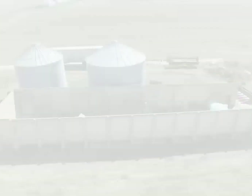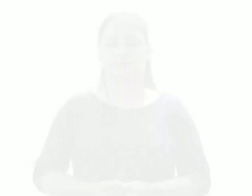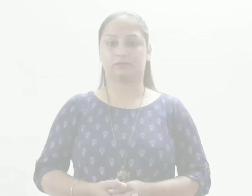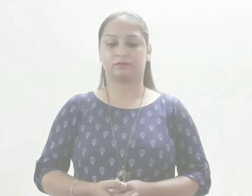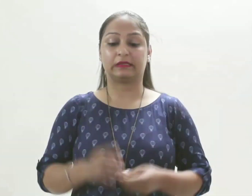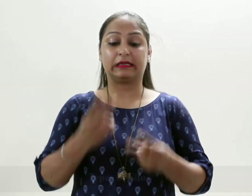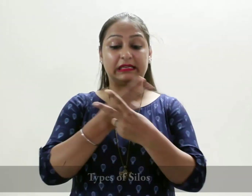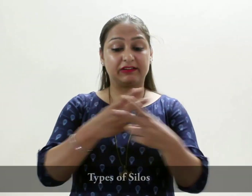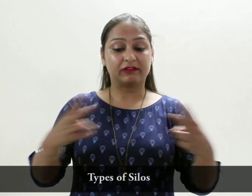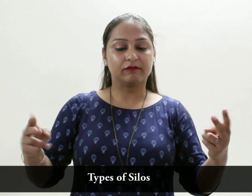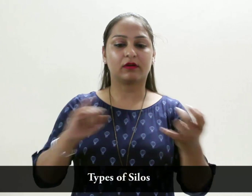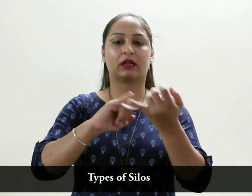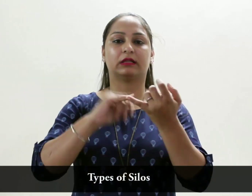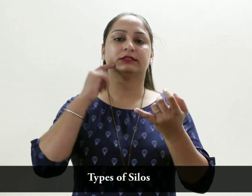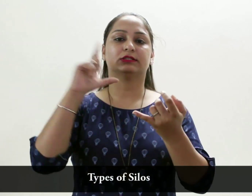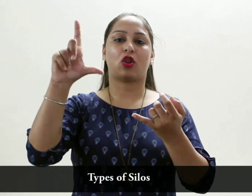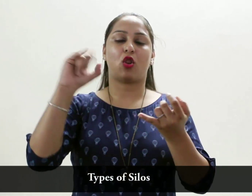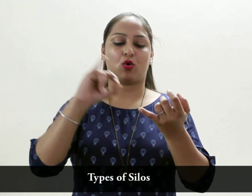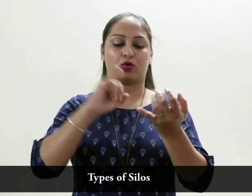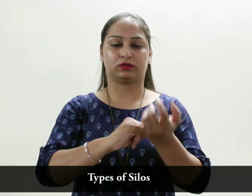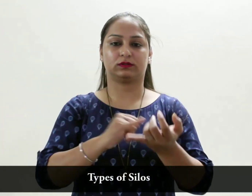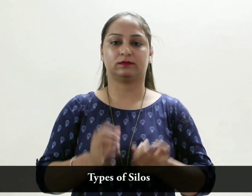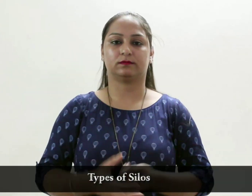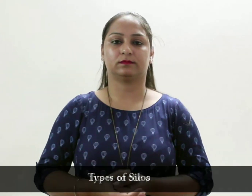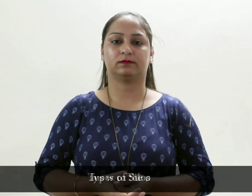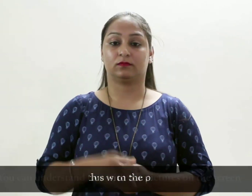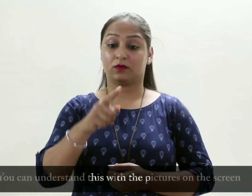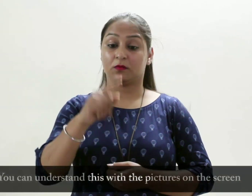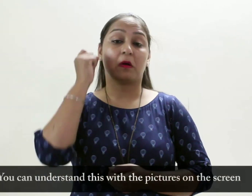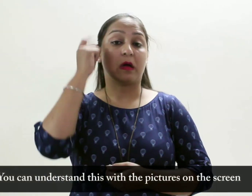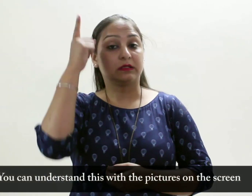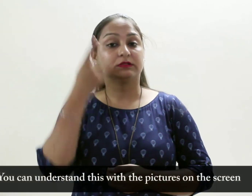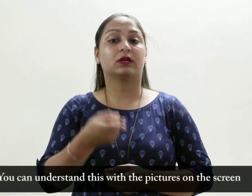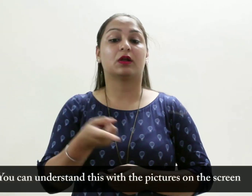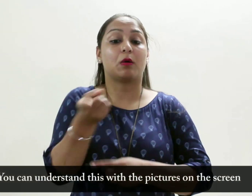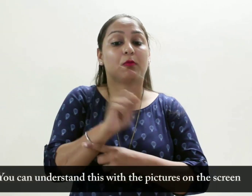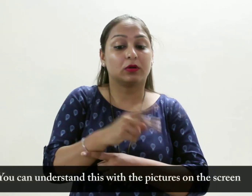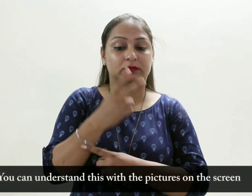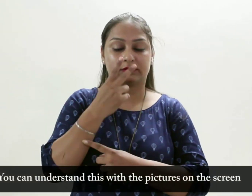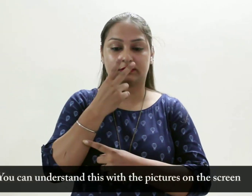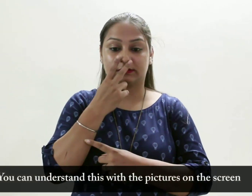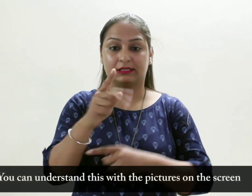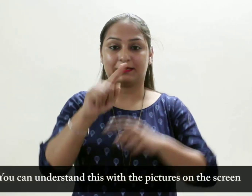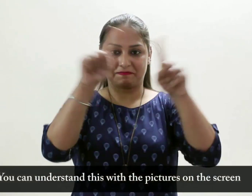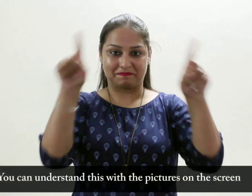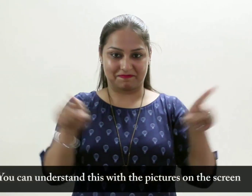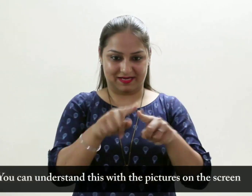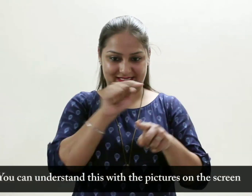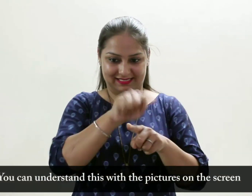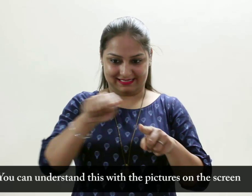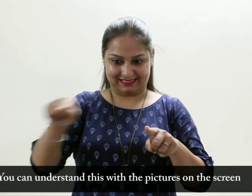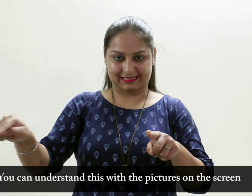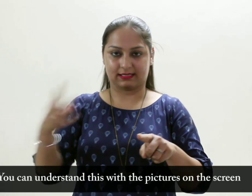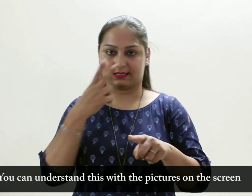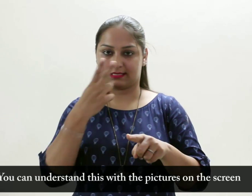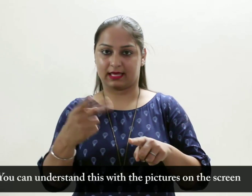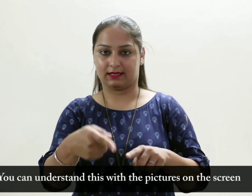साइलो के प्रकार आप इस स्क्रीन पर चित्रों के साथ समझ सकते हैं। साइलेज बनाने के